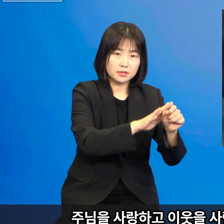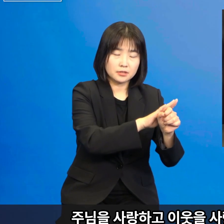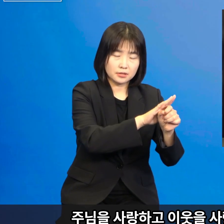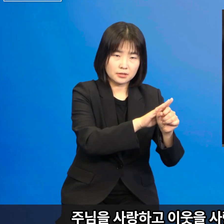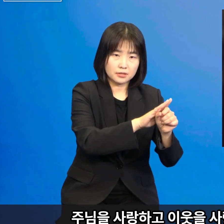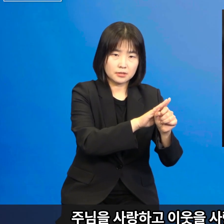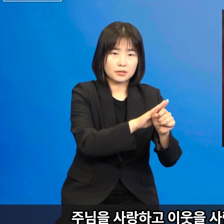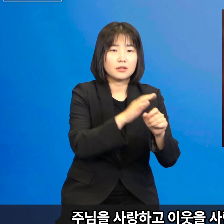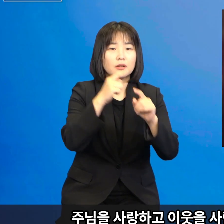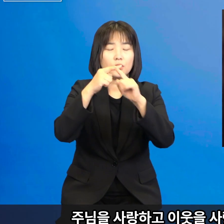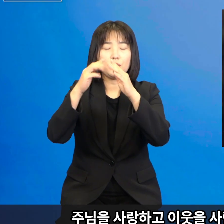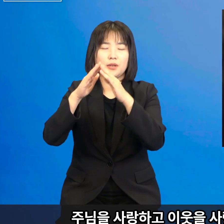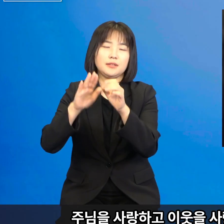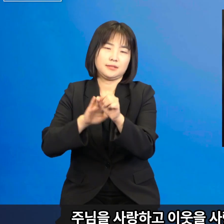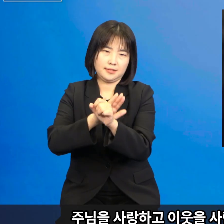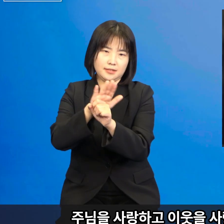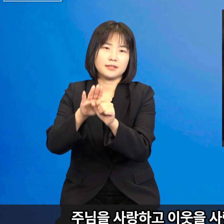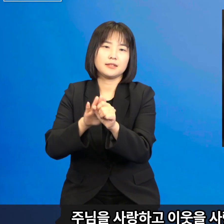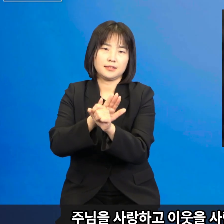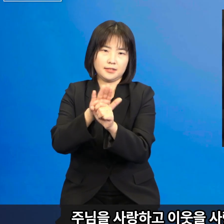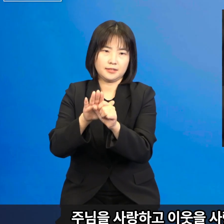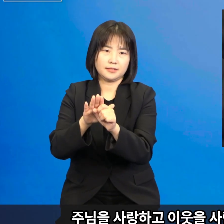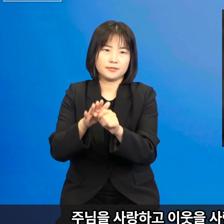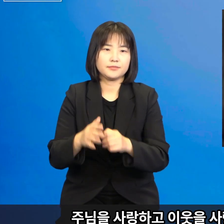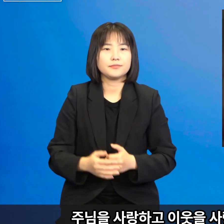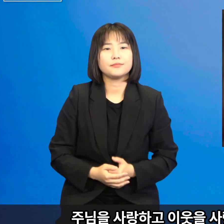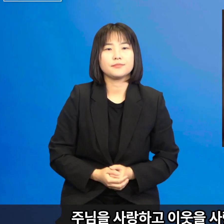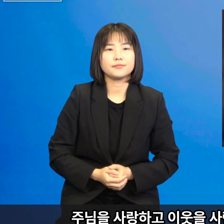사랑하고 교회를 사랑했습니다.